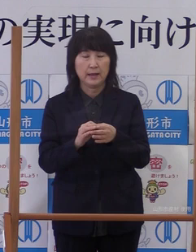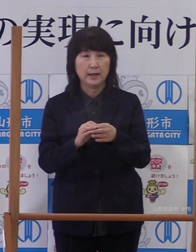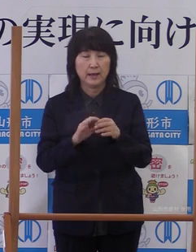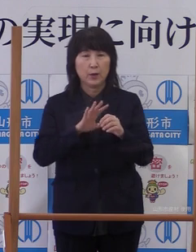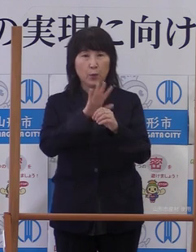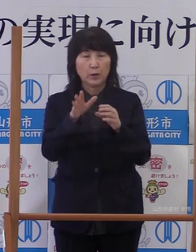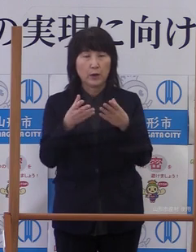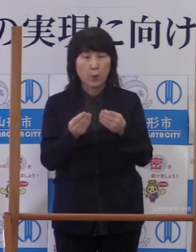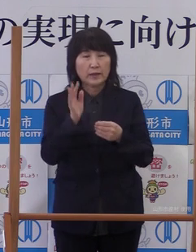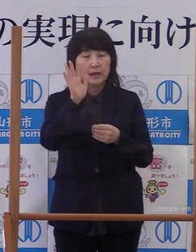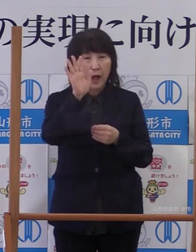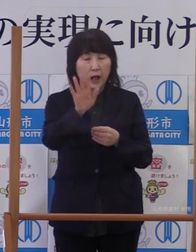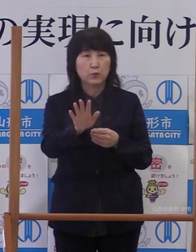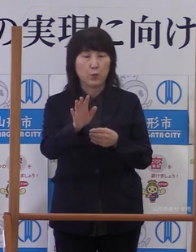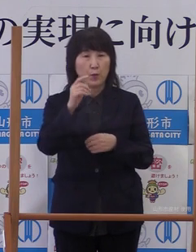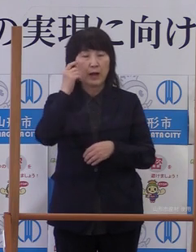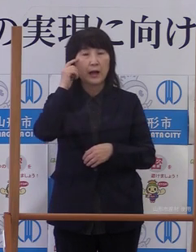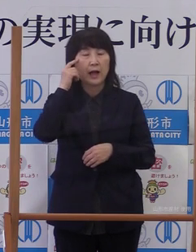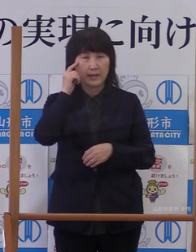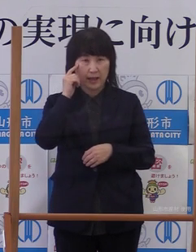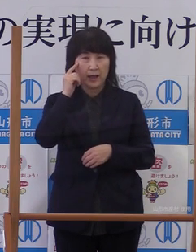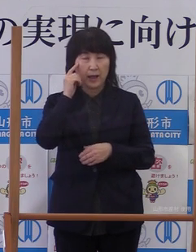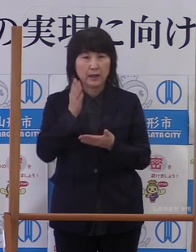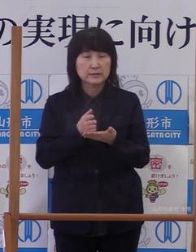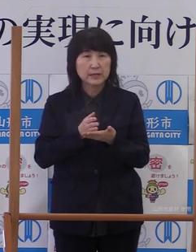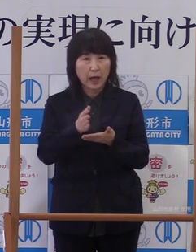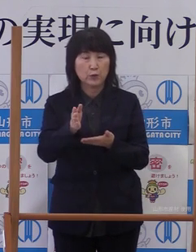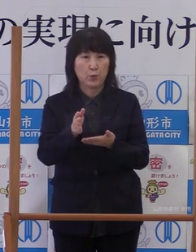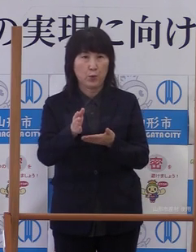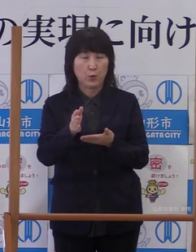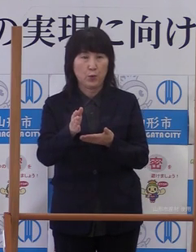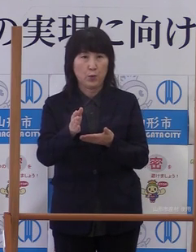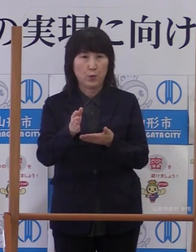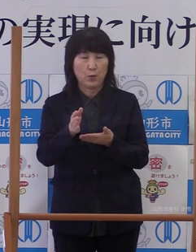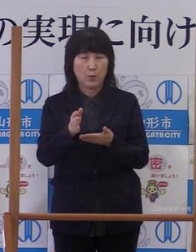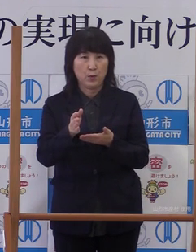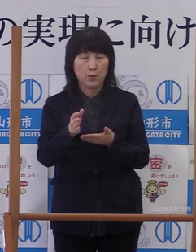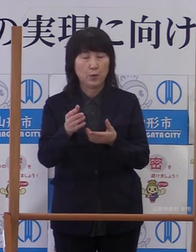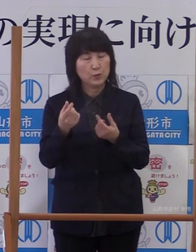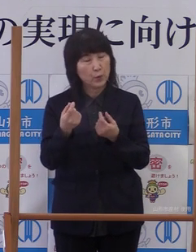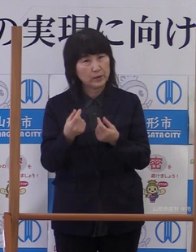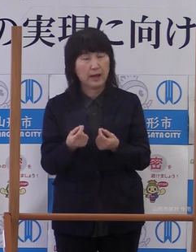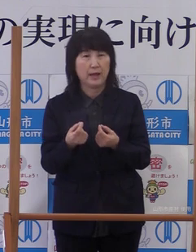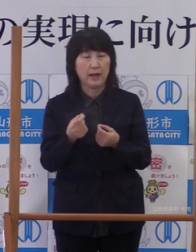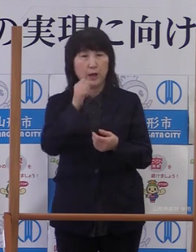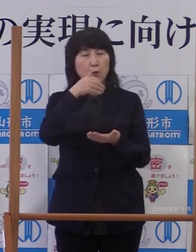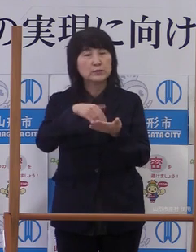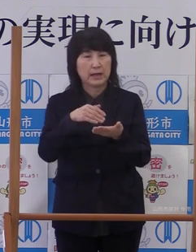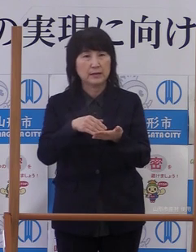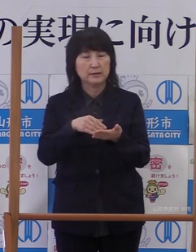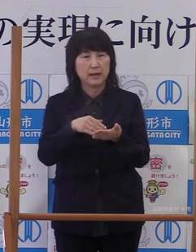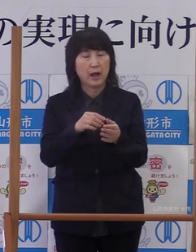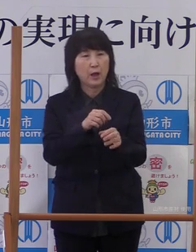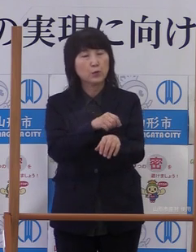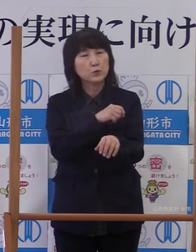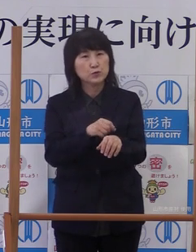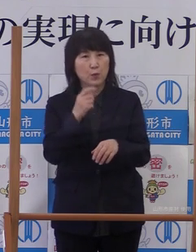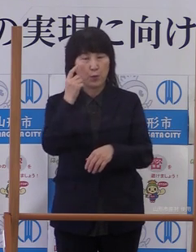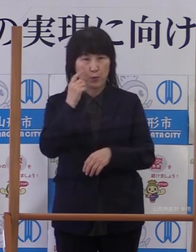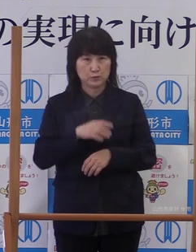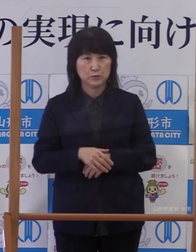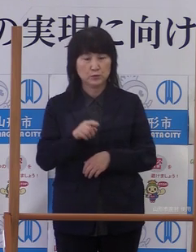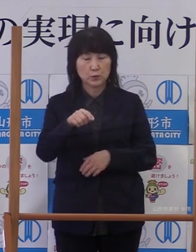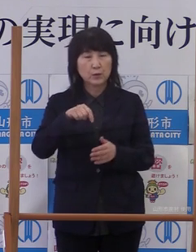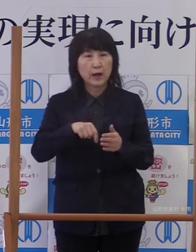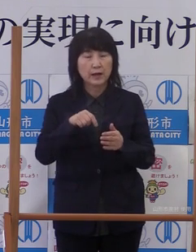ナを見据えた、まあ、キックオフ的な予算がその特徴だというふうに思っております。そうした